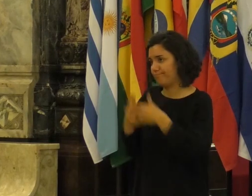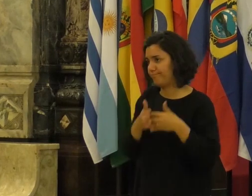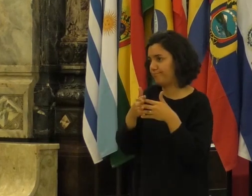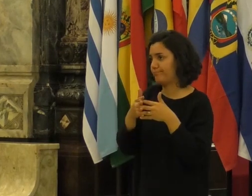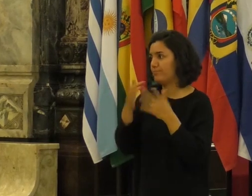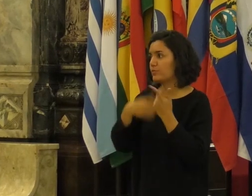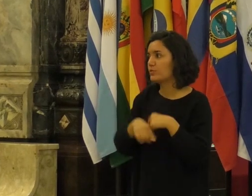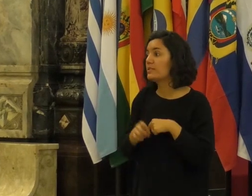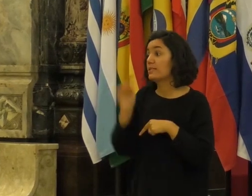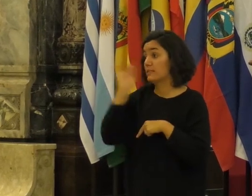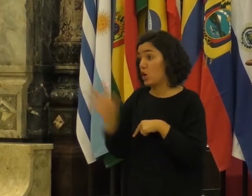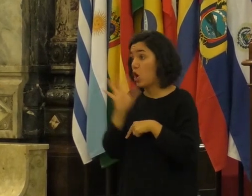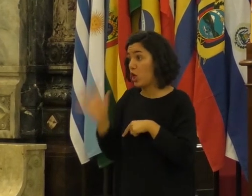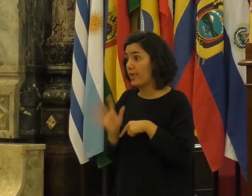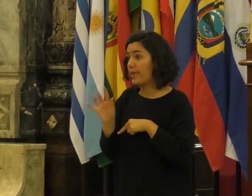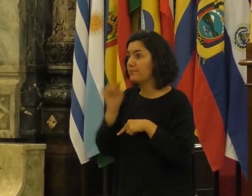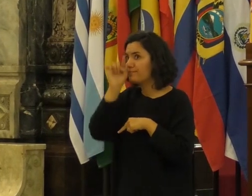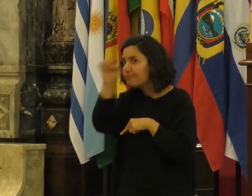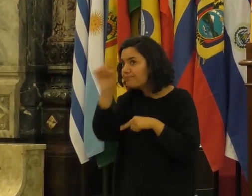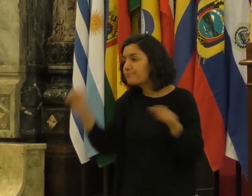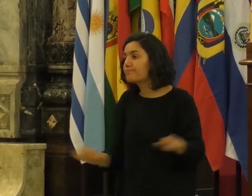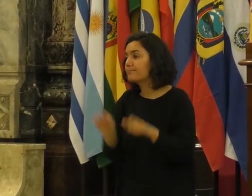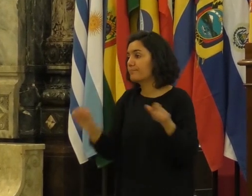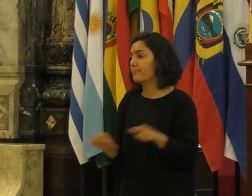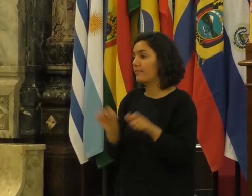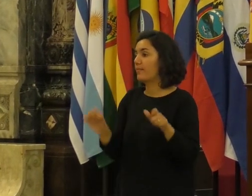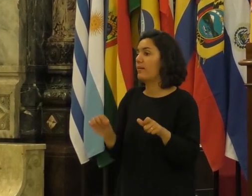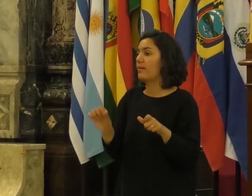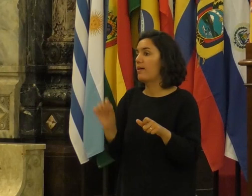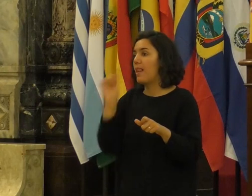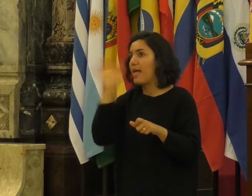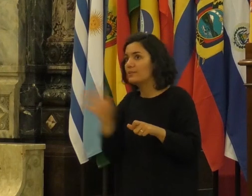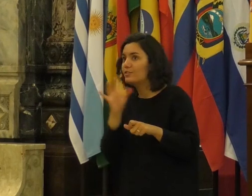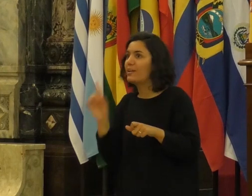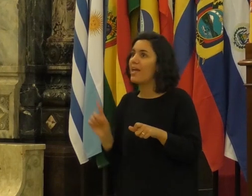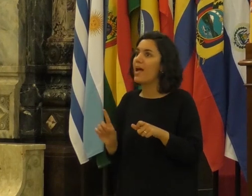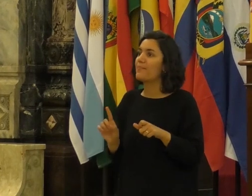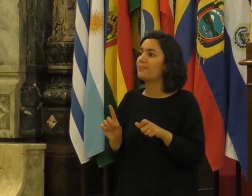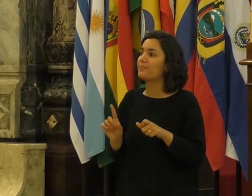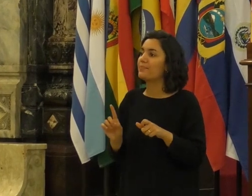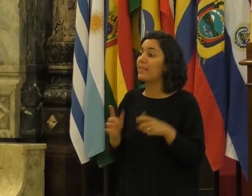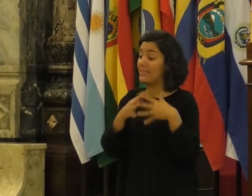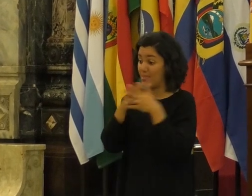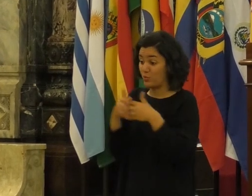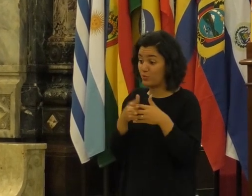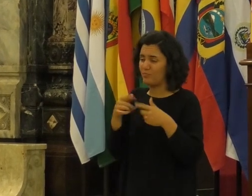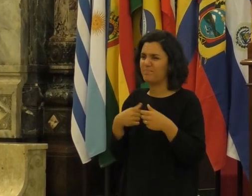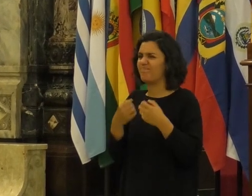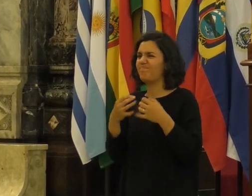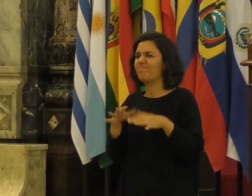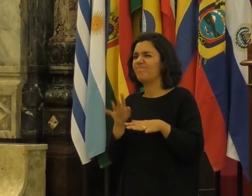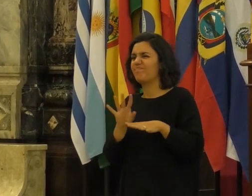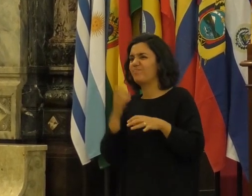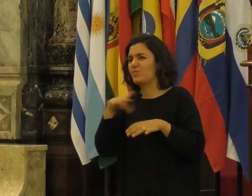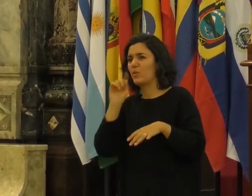Entonces, la psicología que se hace en ese país, a mí no me gusta decir la psicología norteamericana, porque es un país en que